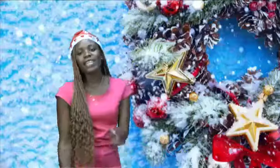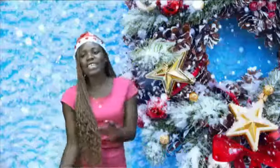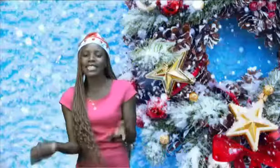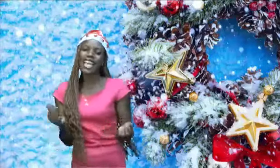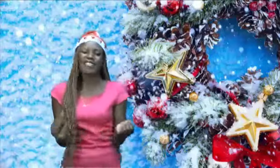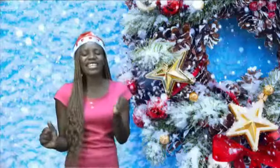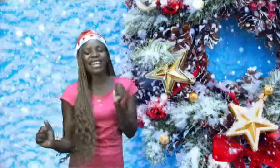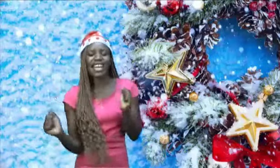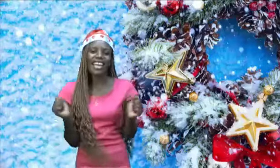Feliz Navidad.